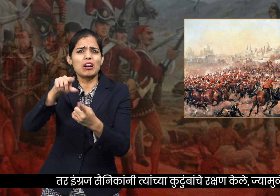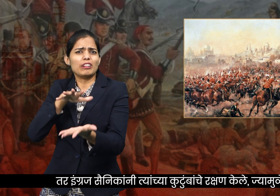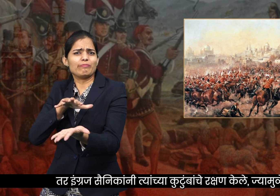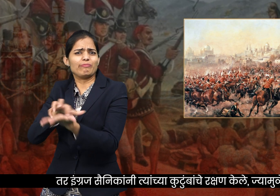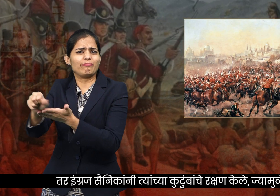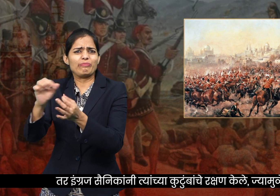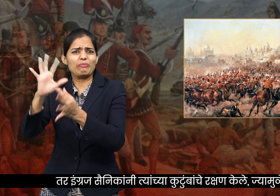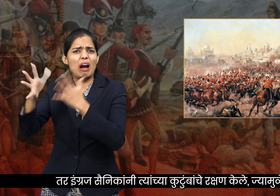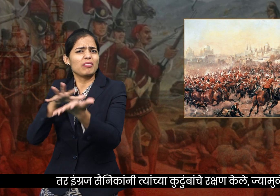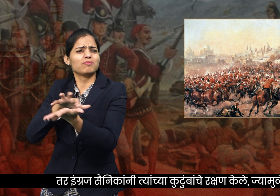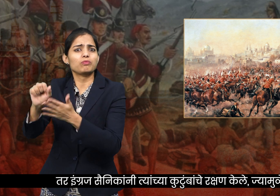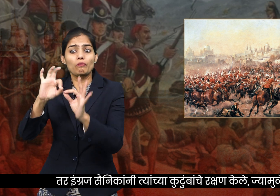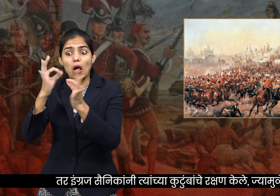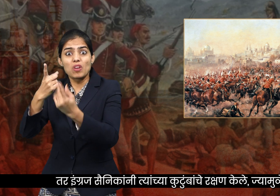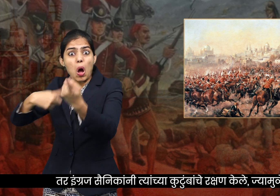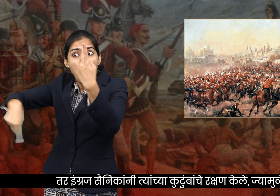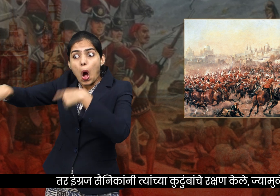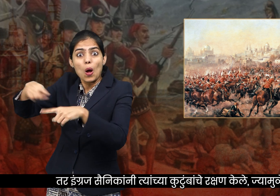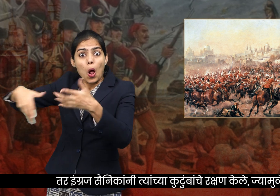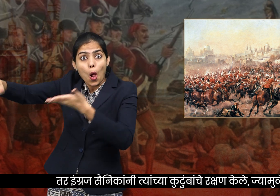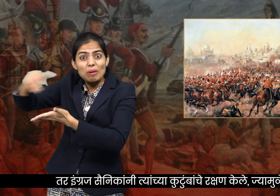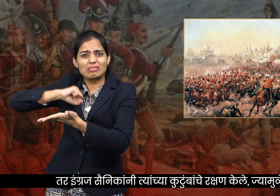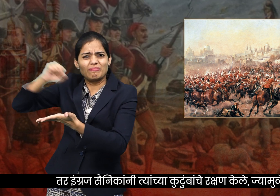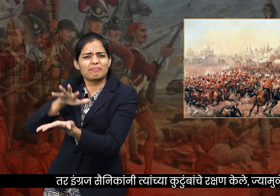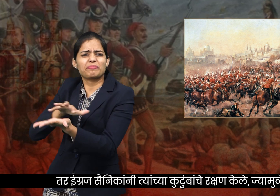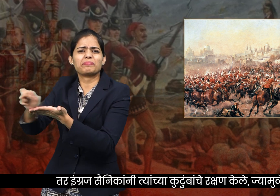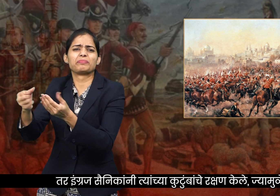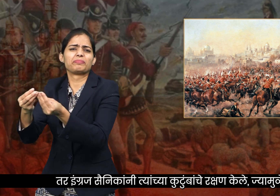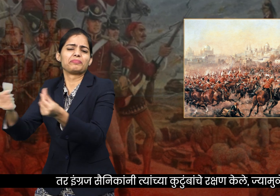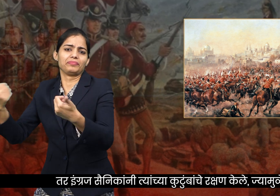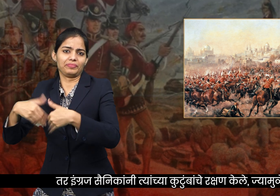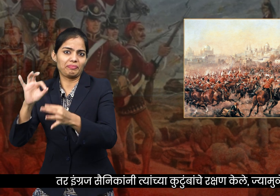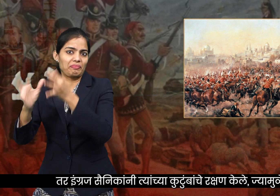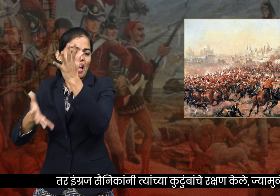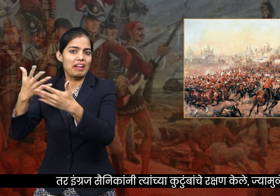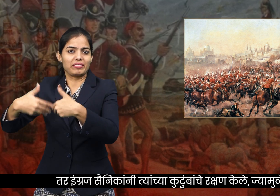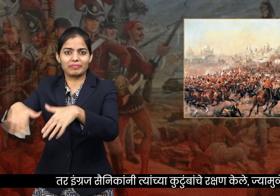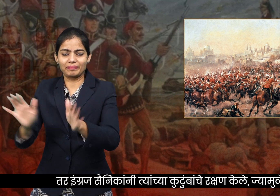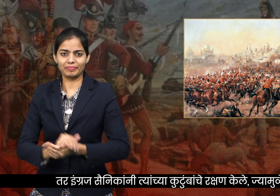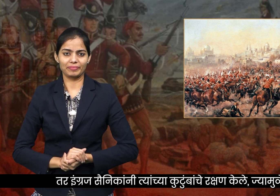सैनिकांनी त्यांच्या कुटुंबाचे रक्षण केले, ज्यामुळे बंड भडकले.